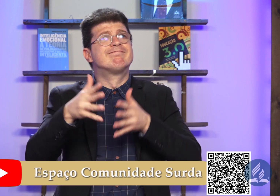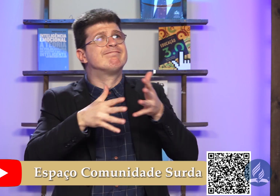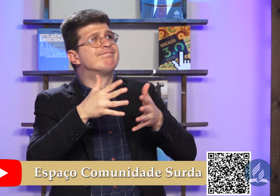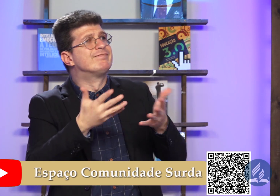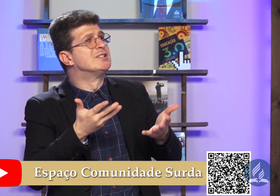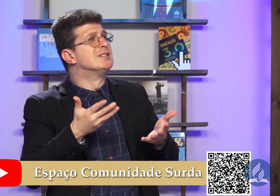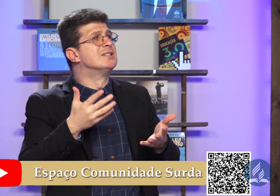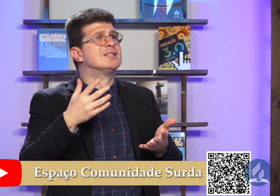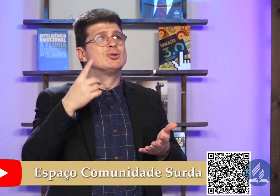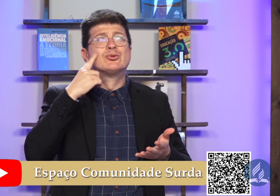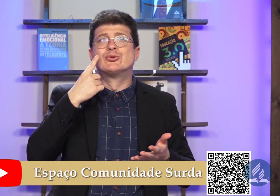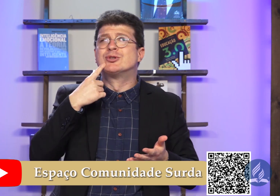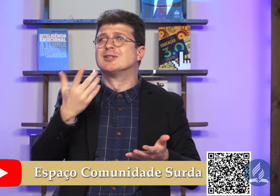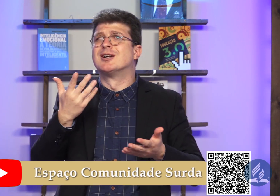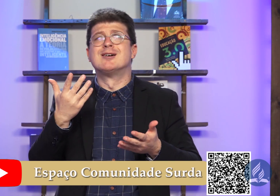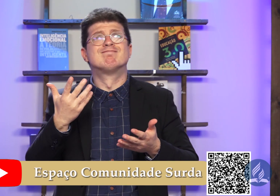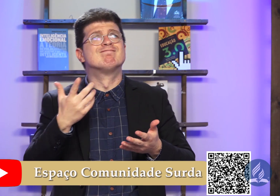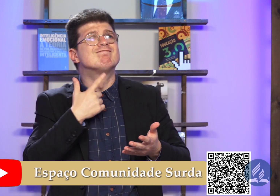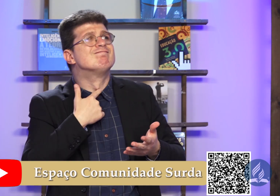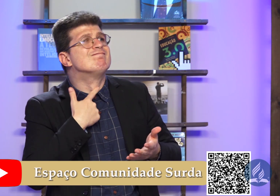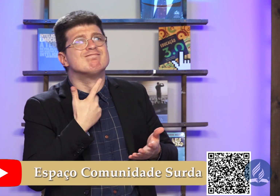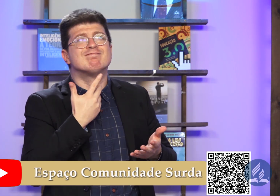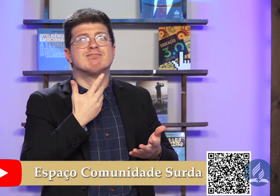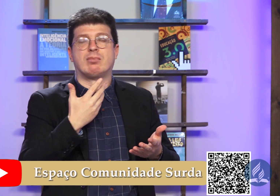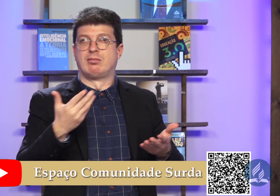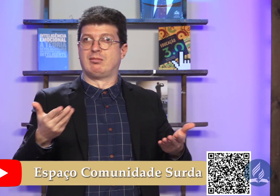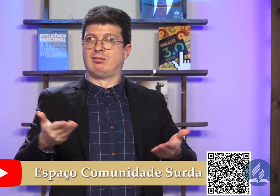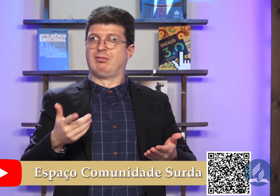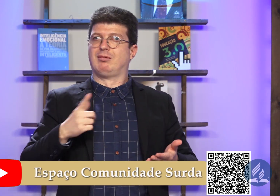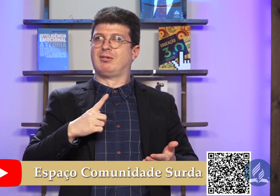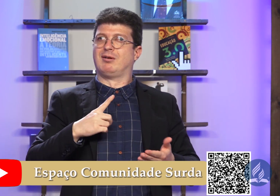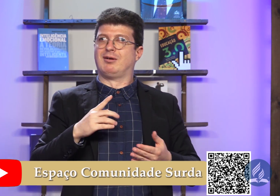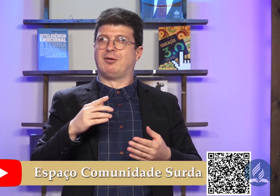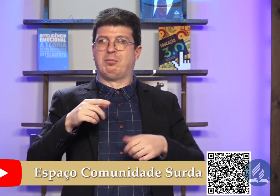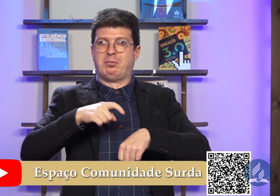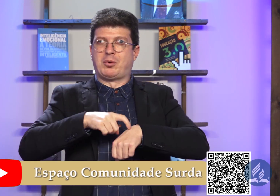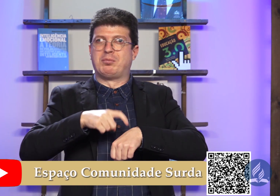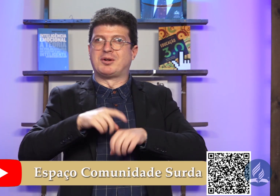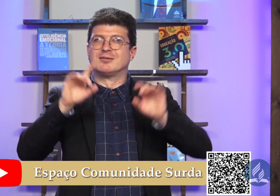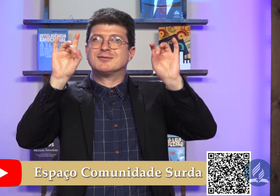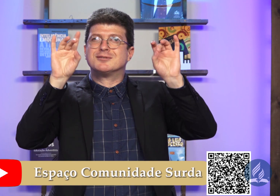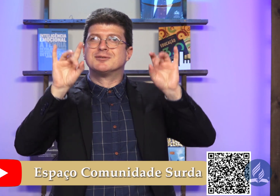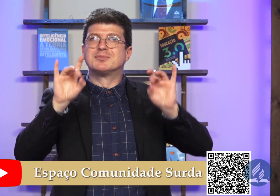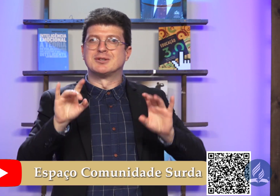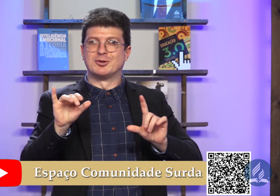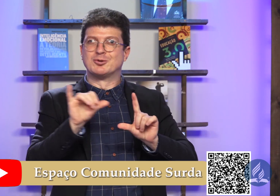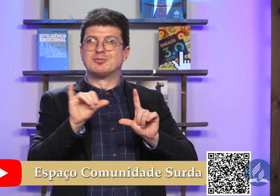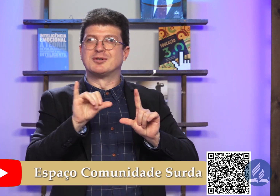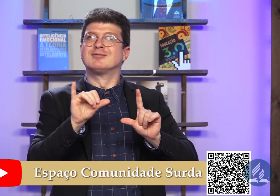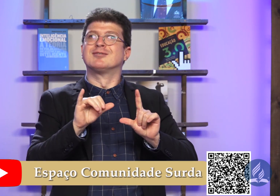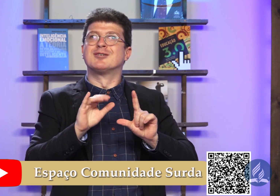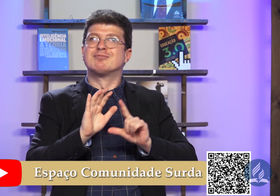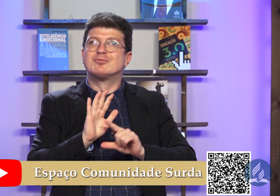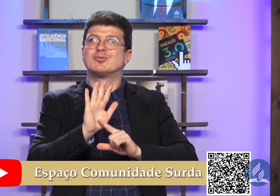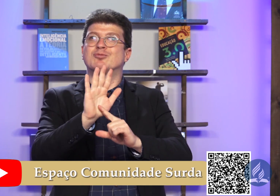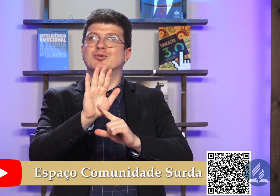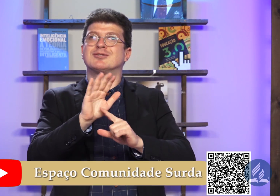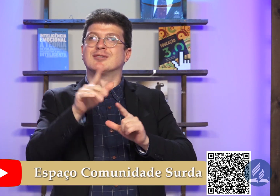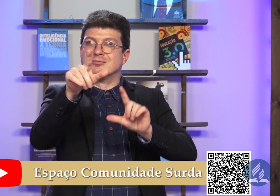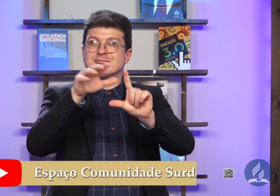pessoas que estão aí precisando de uma palavra, surdos que estão aí sem meio ter o que fazer. Chame